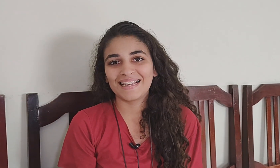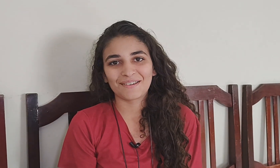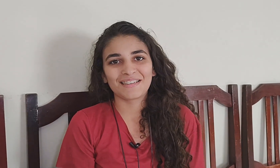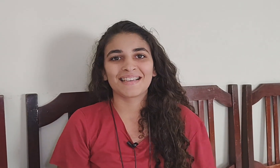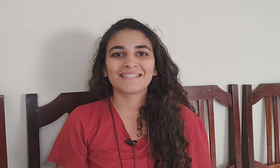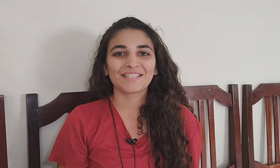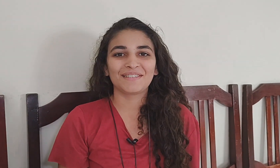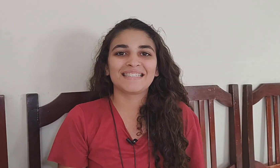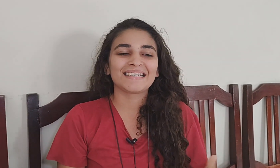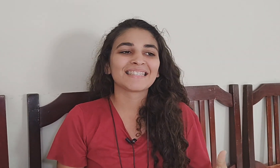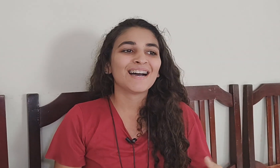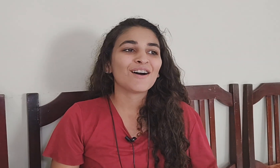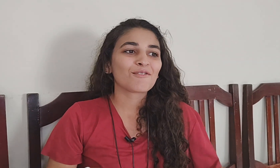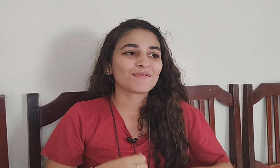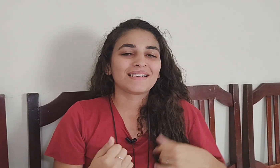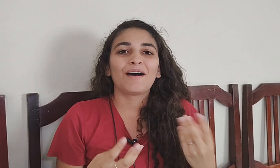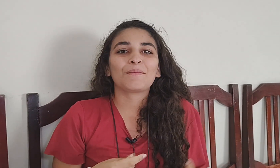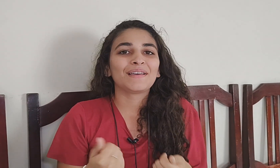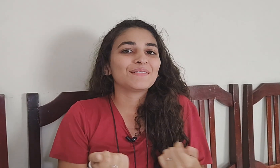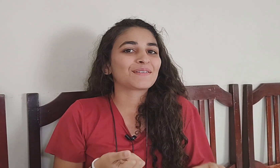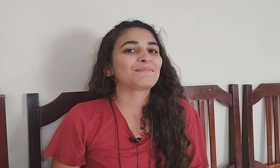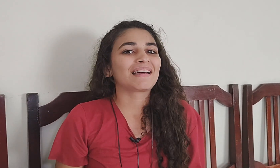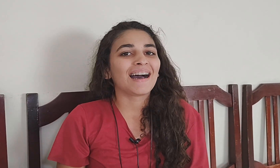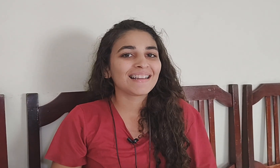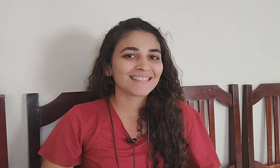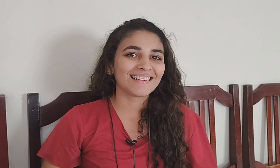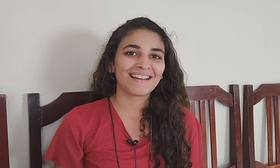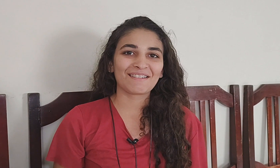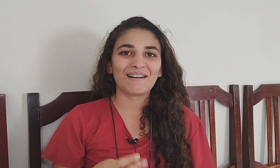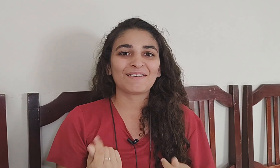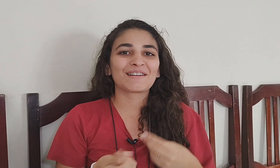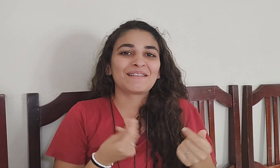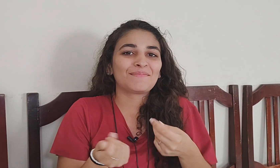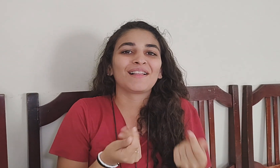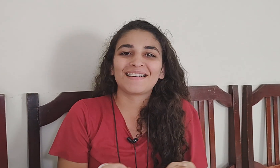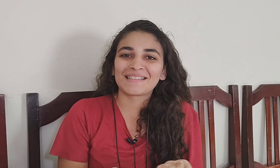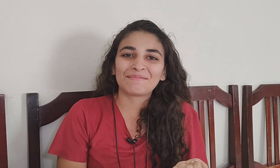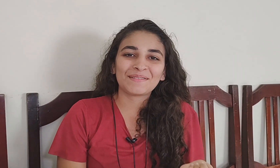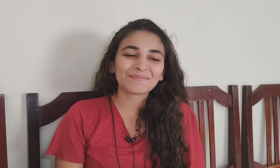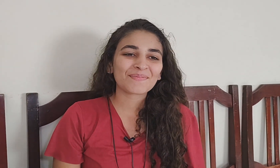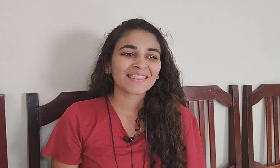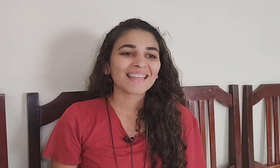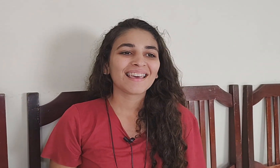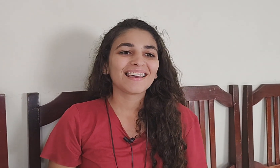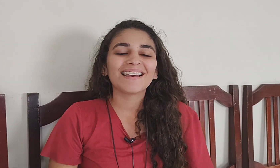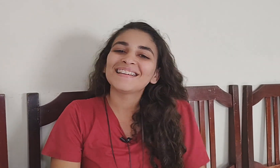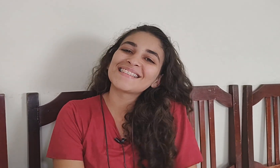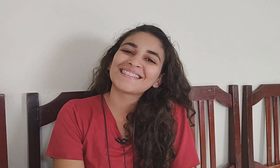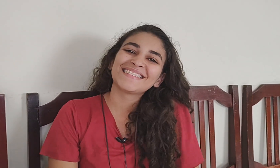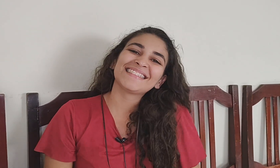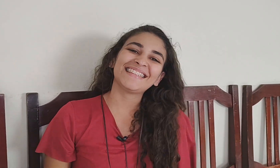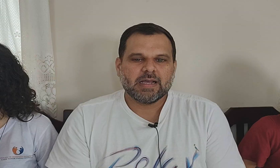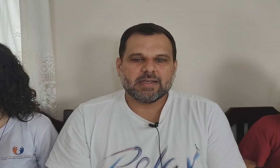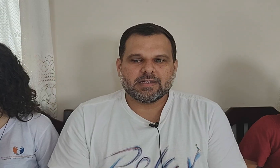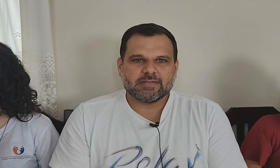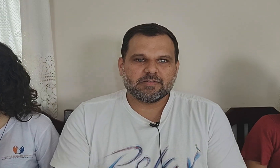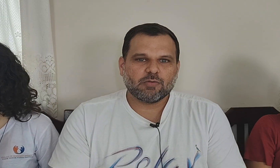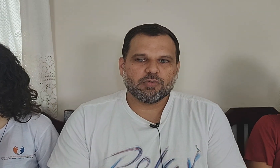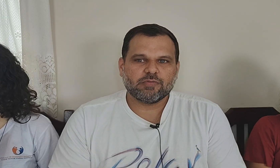com a gente, às vezes com um sinal meio complicado, né? Com algo que embola a nossa mão. E é isso. E esse curso